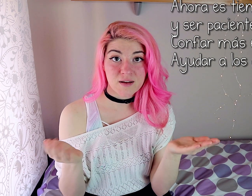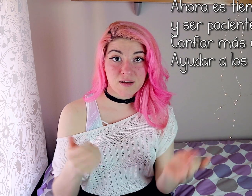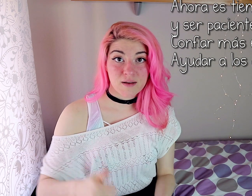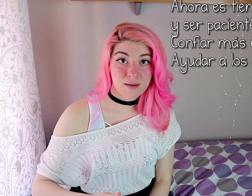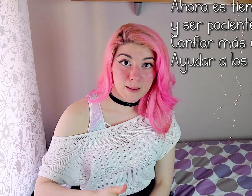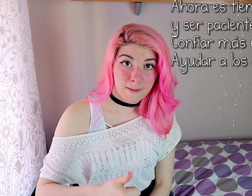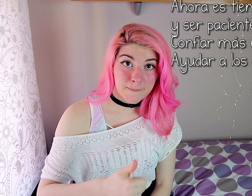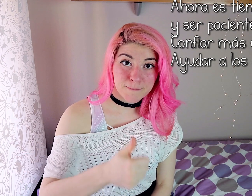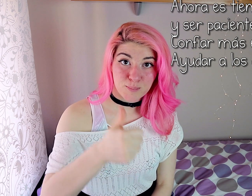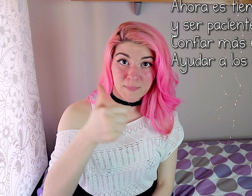Confiar...